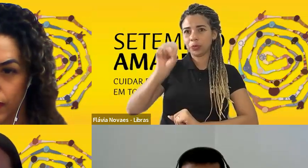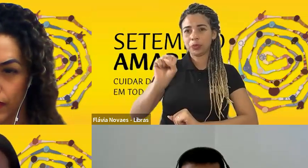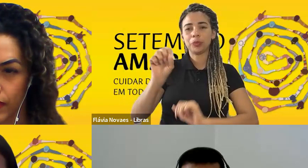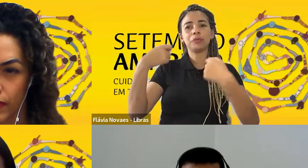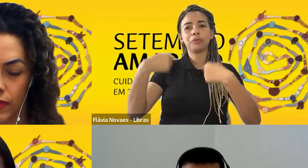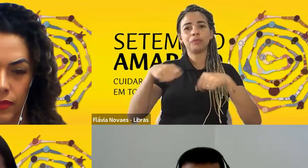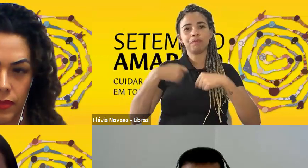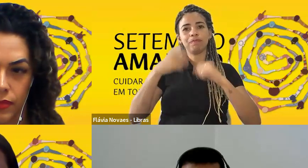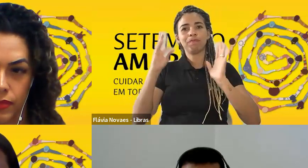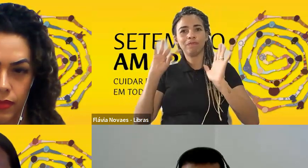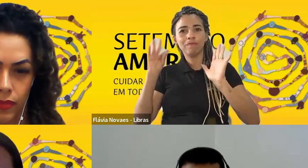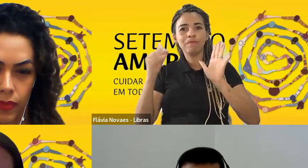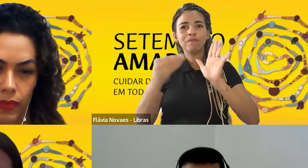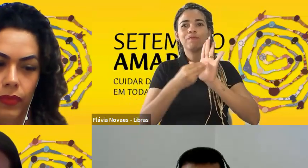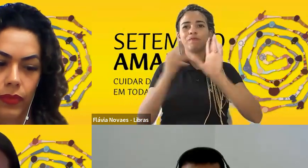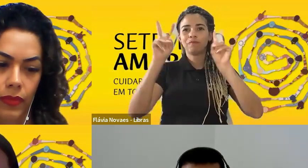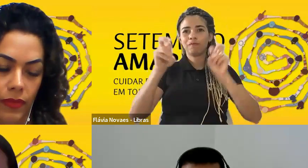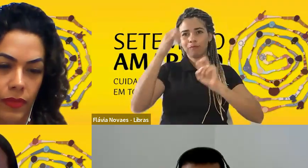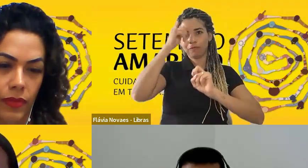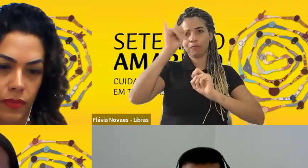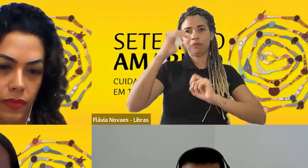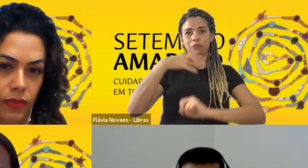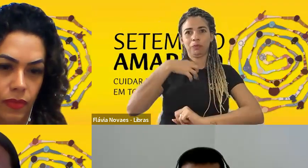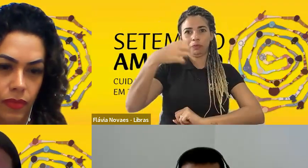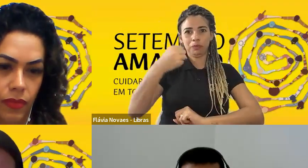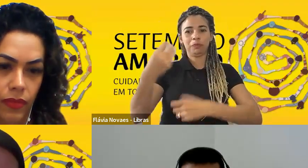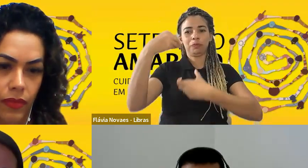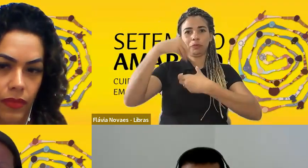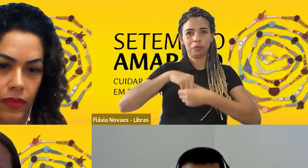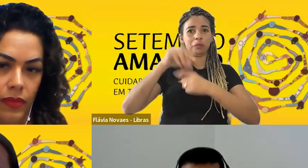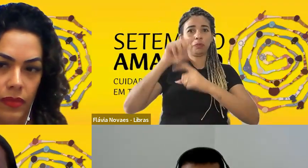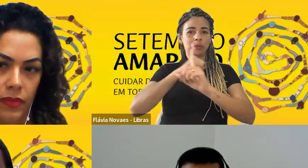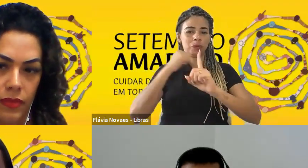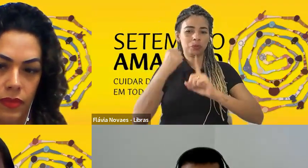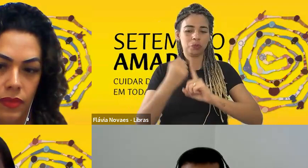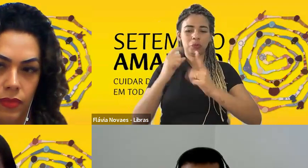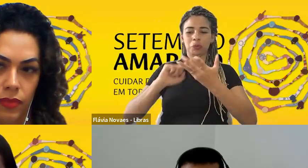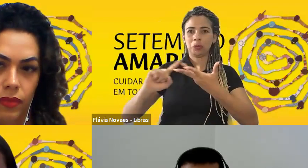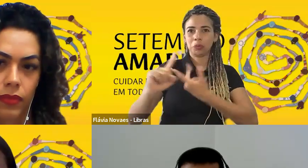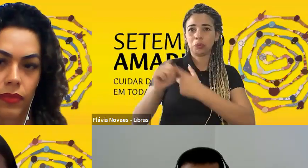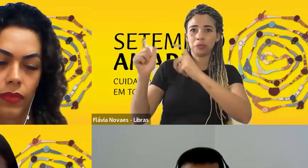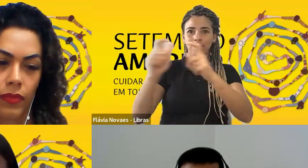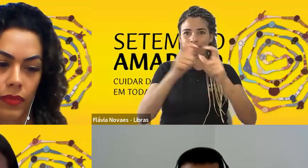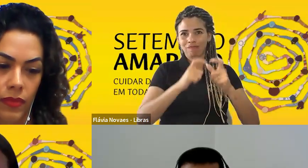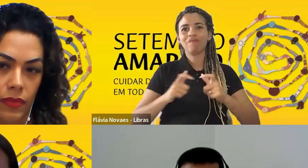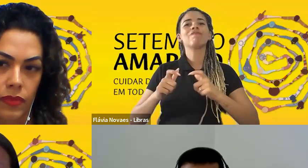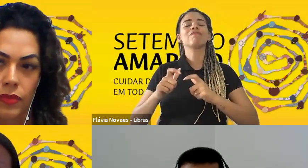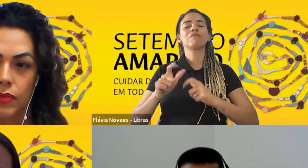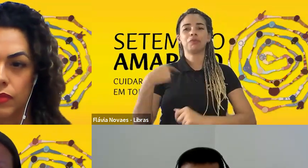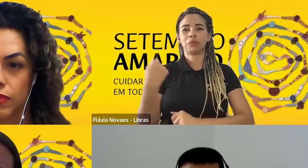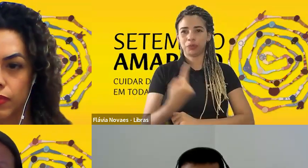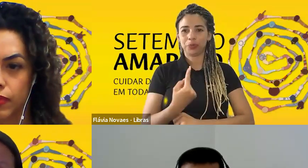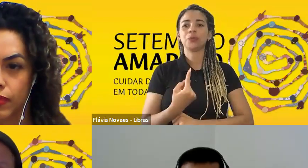tema da prevenção do suicídio em diferentes âmbitos da sociedade, das organizações, de todos nós,